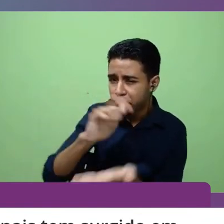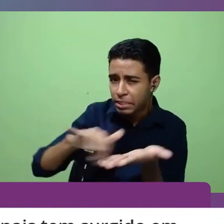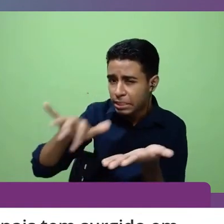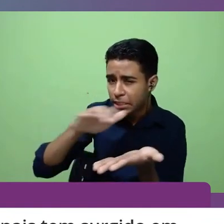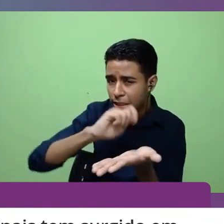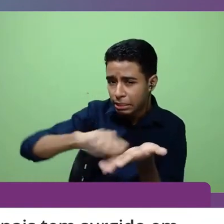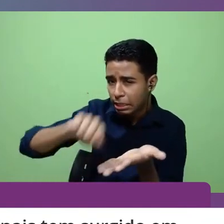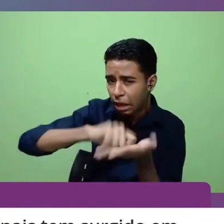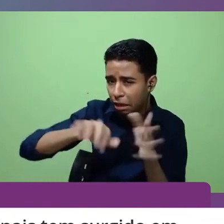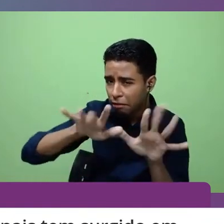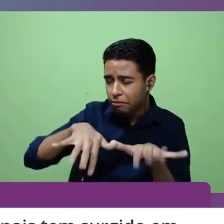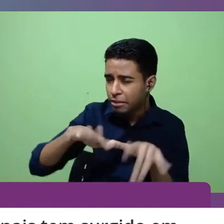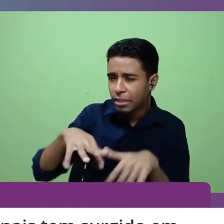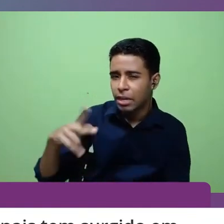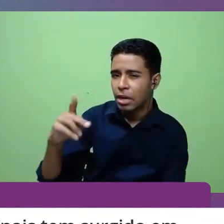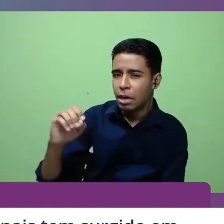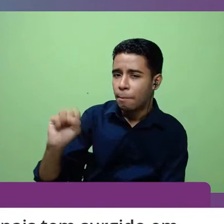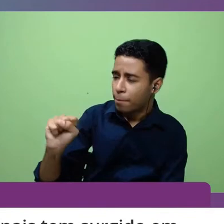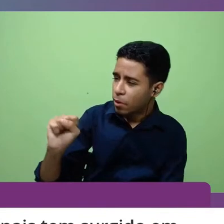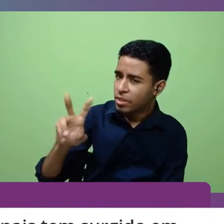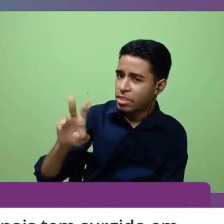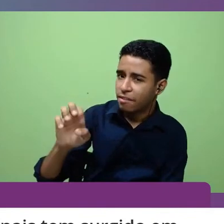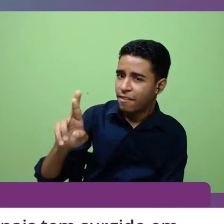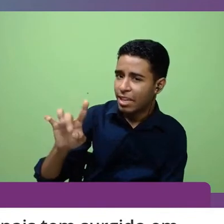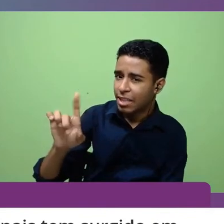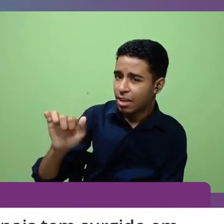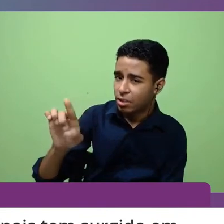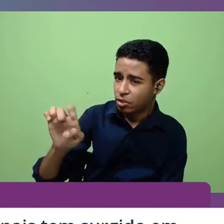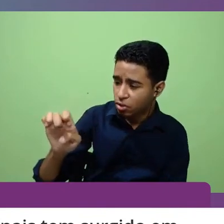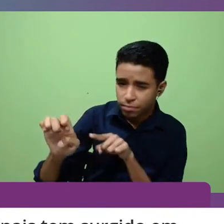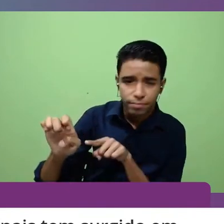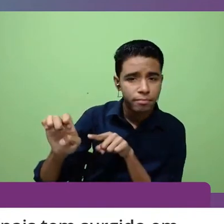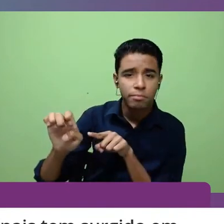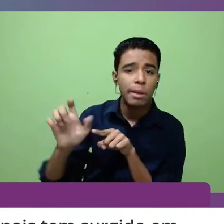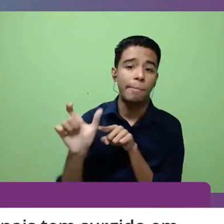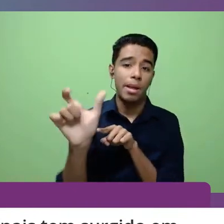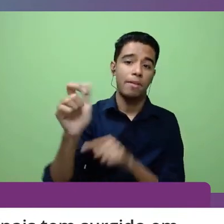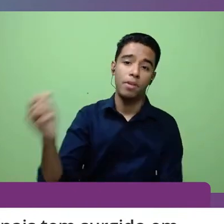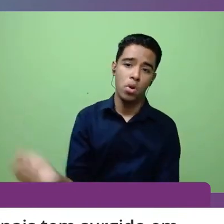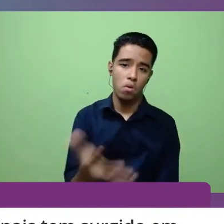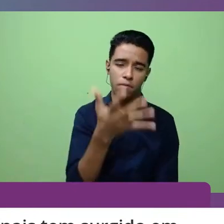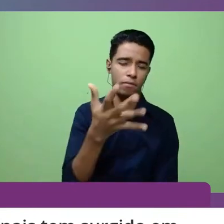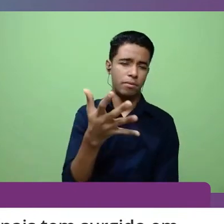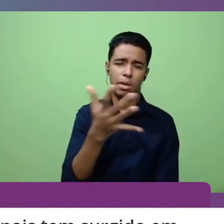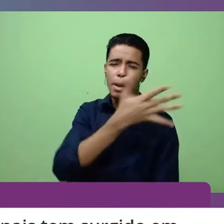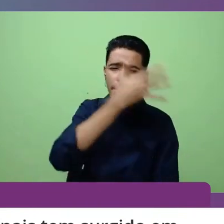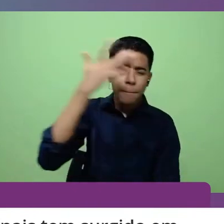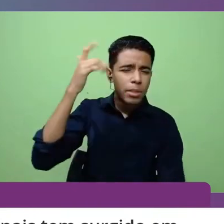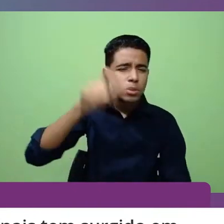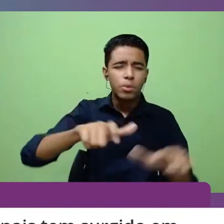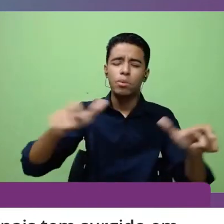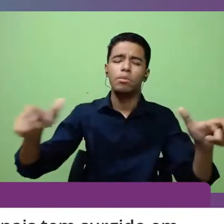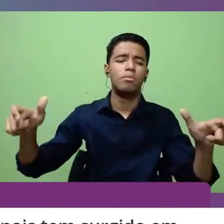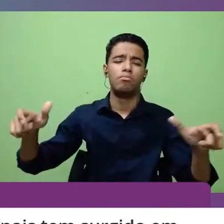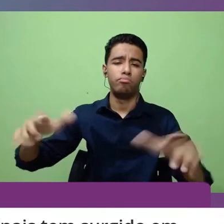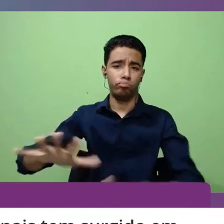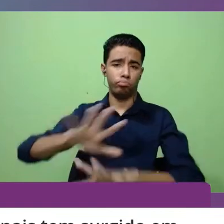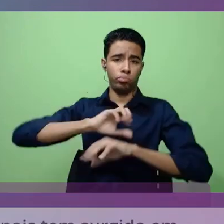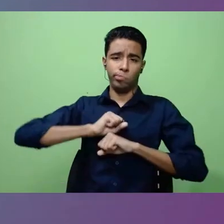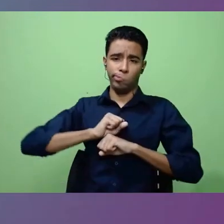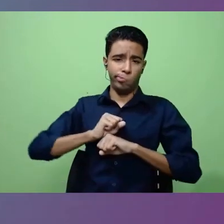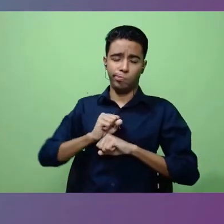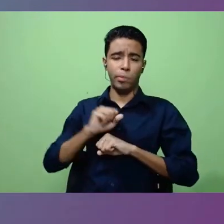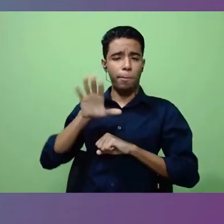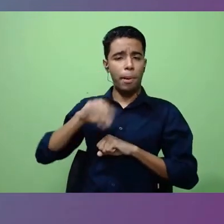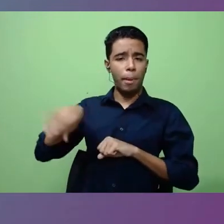pós-verdade? É uma palavra nova que ainda não foi canonizada. Poucas pessoas utilizam. Então, é a mesma coisa